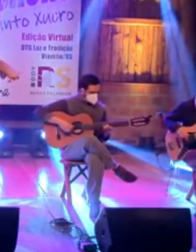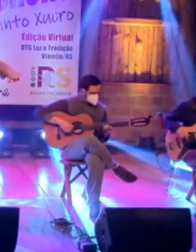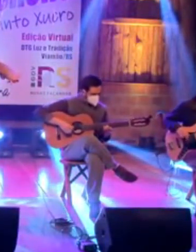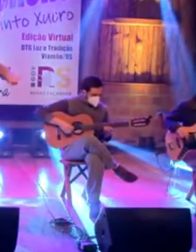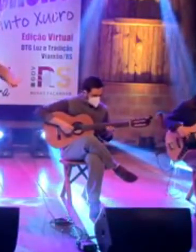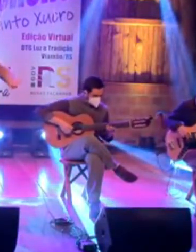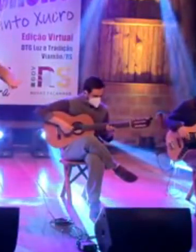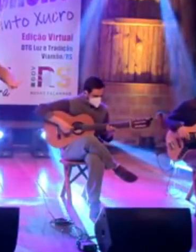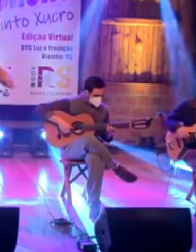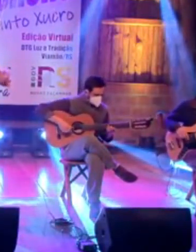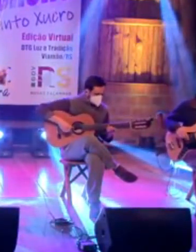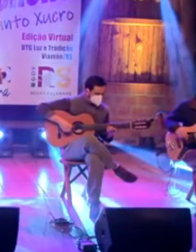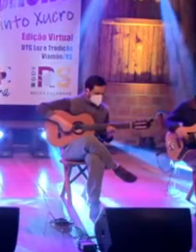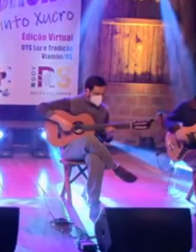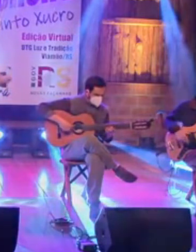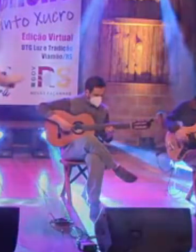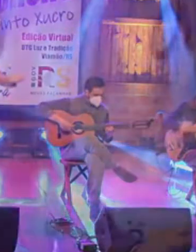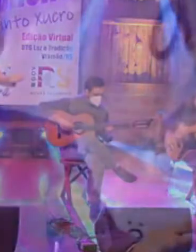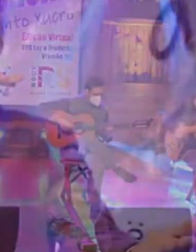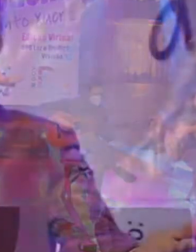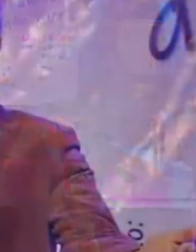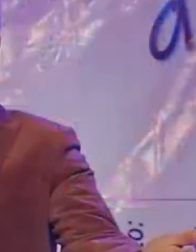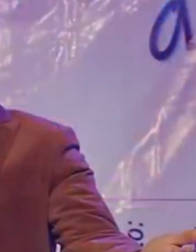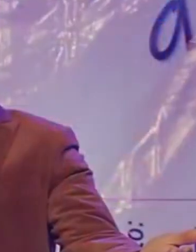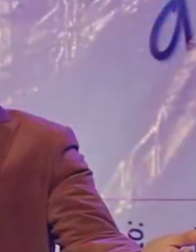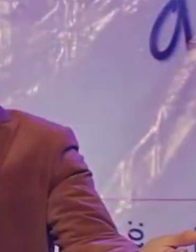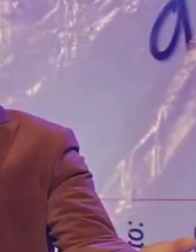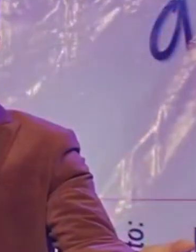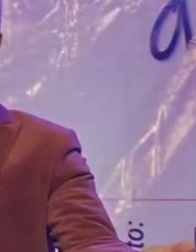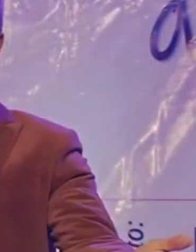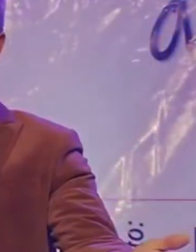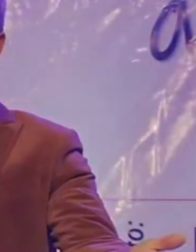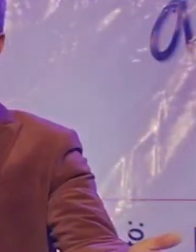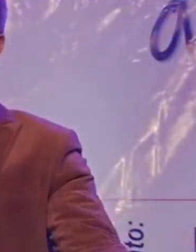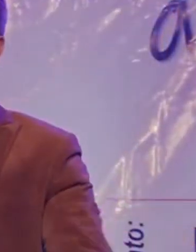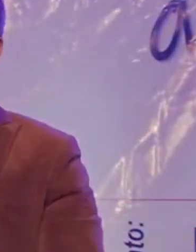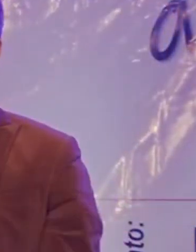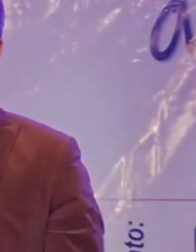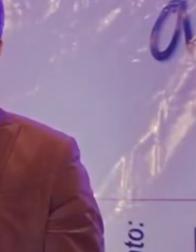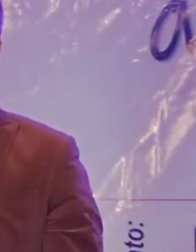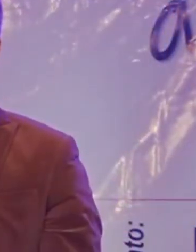aparta os caminhos dos povos que são iguais.